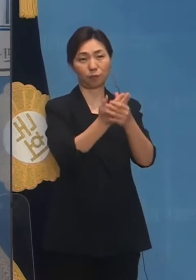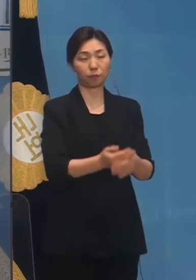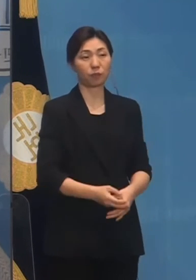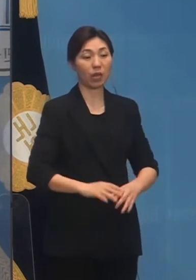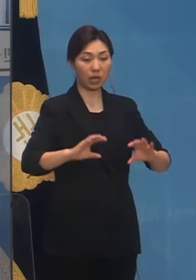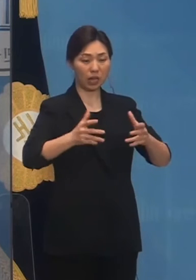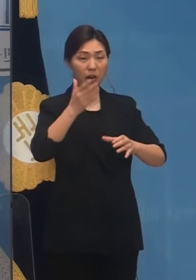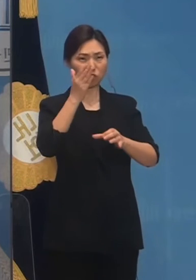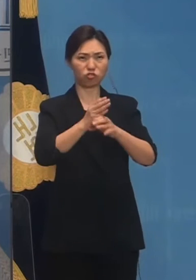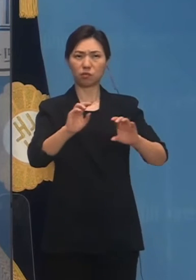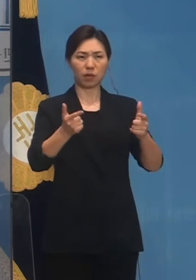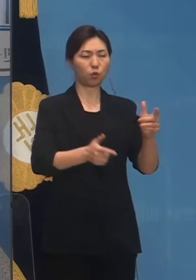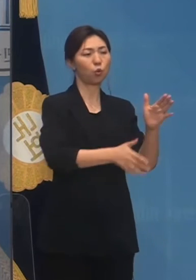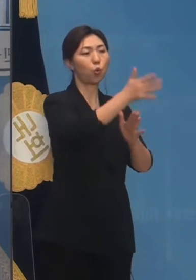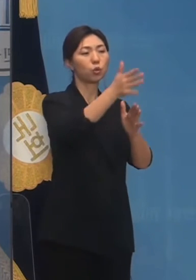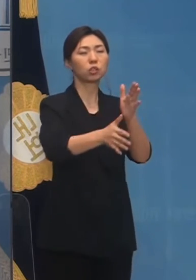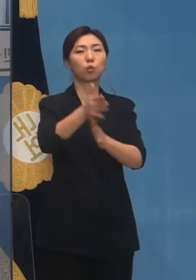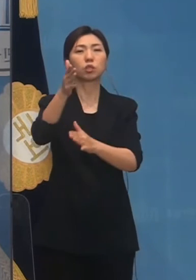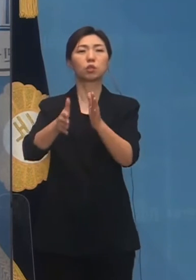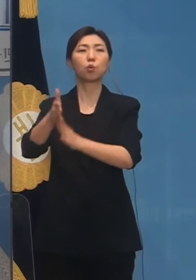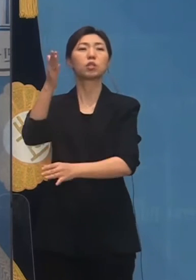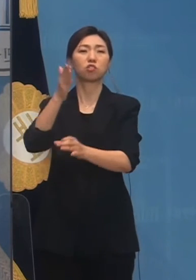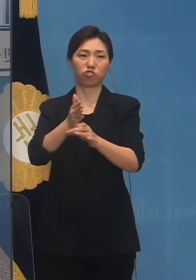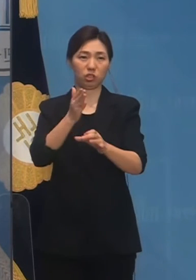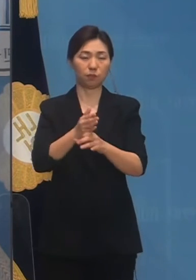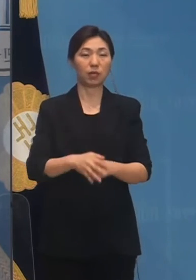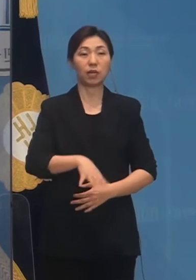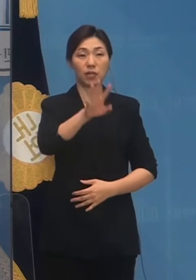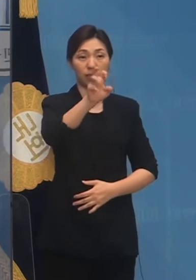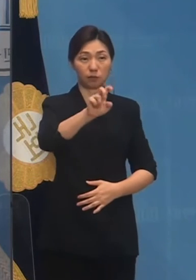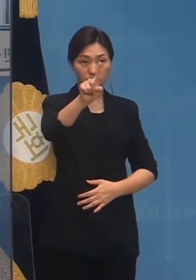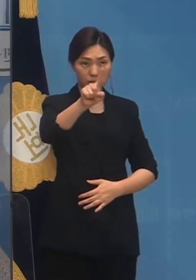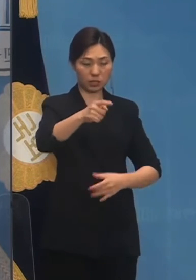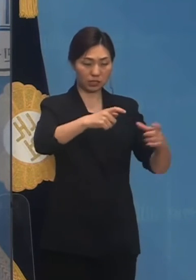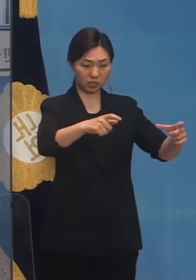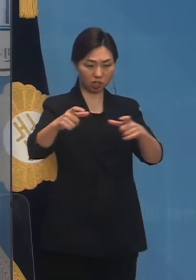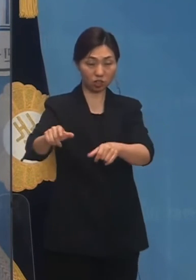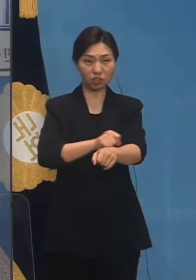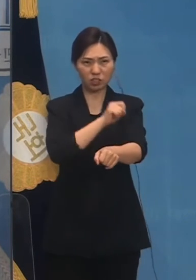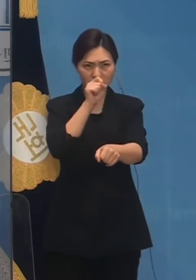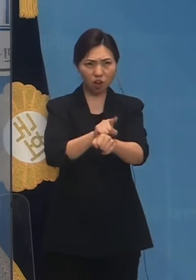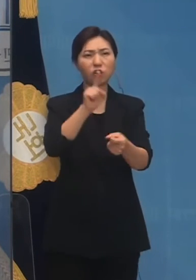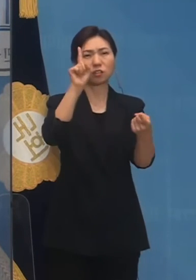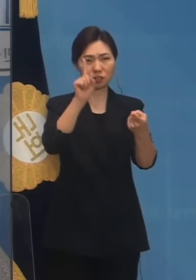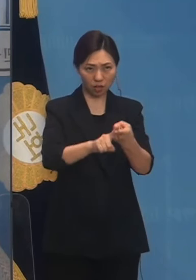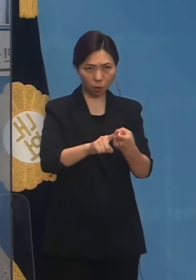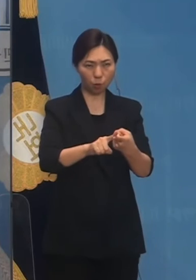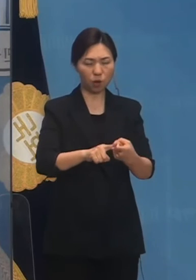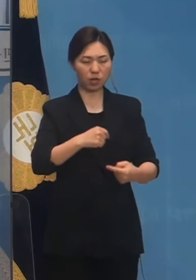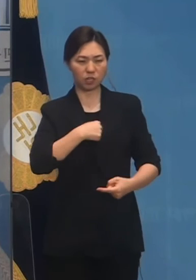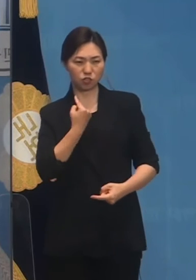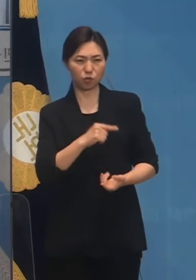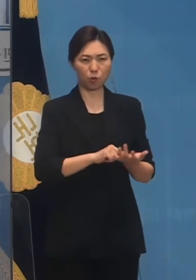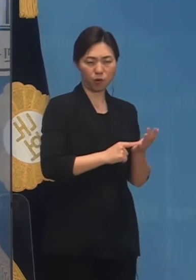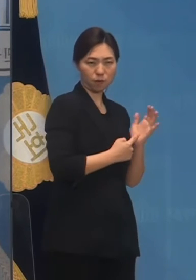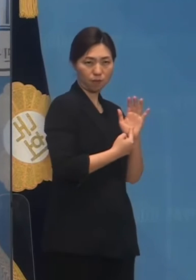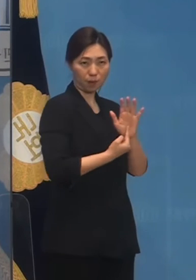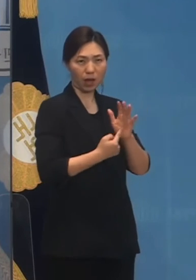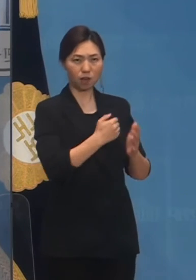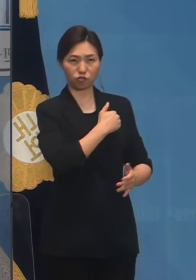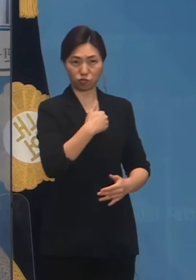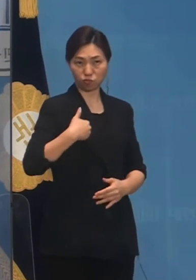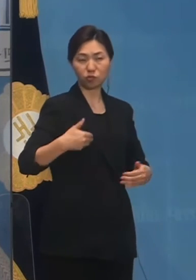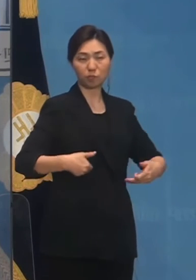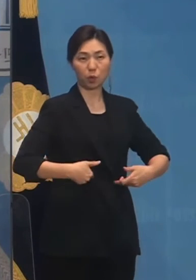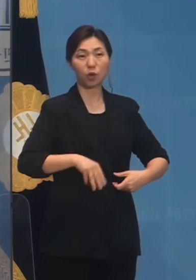시대로 나아가고 있습니다. 31개 시군이 각각의 특성에 맞게 스스로의 빛을 발할 수 있어야 합니다.